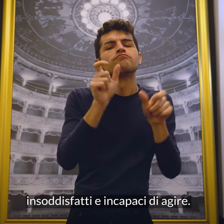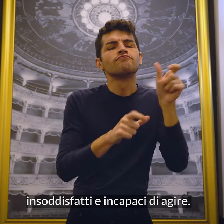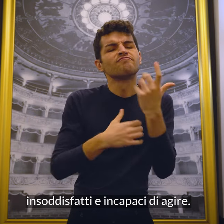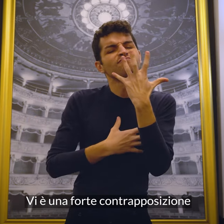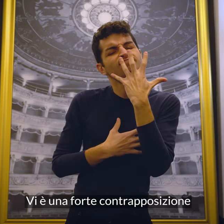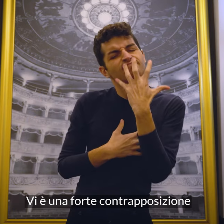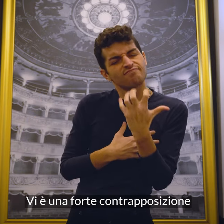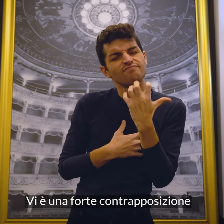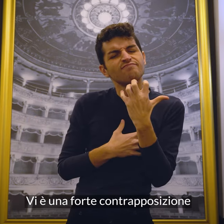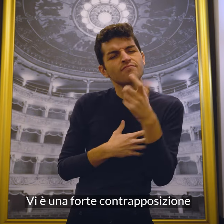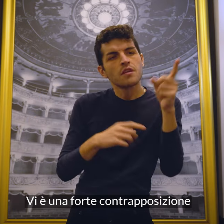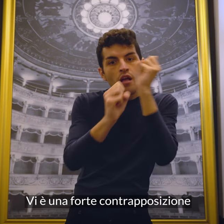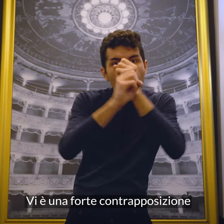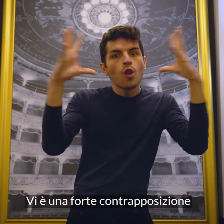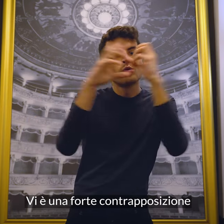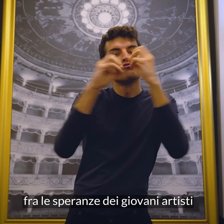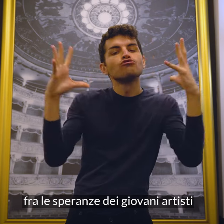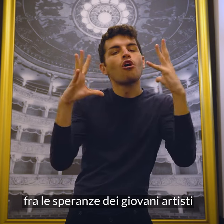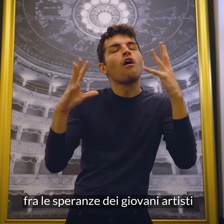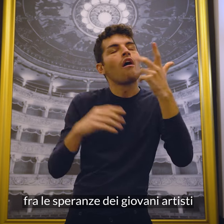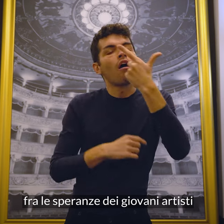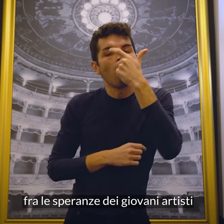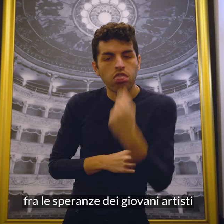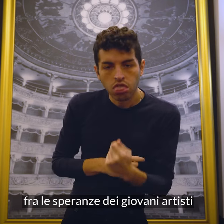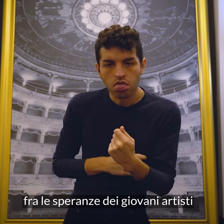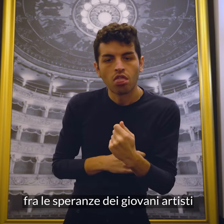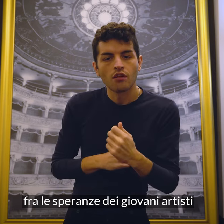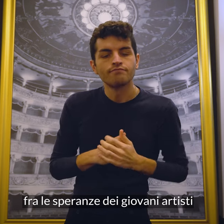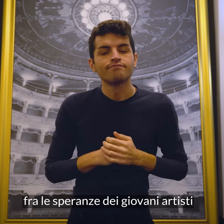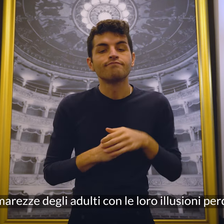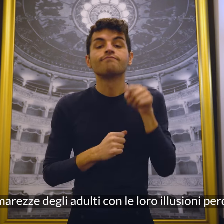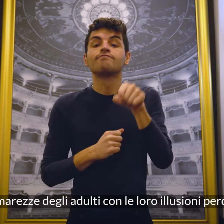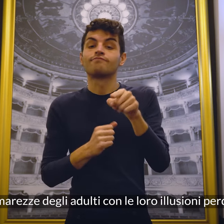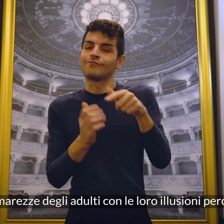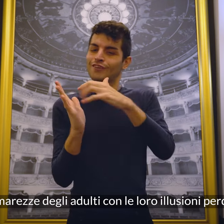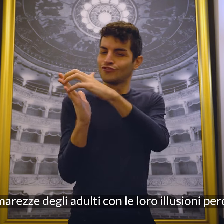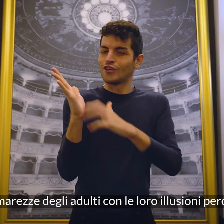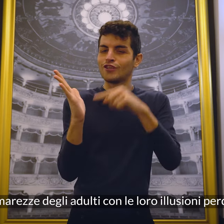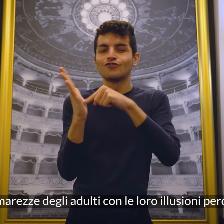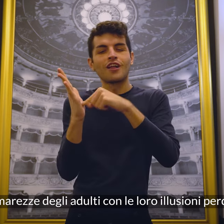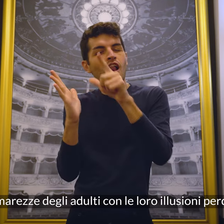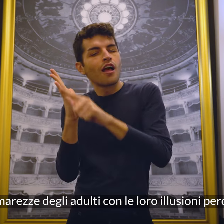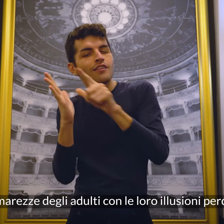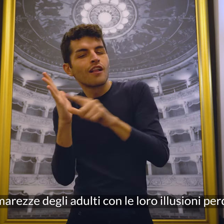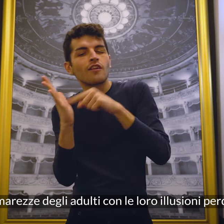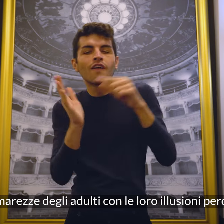vi è una forte contrapposizione fra le speranze dei giovani artisti e le amarezze degli adulti con le loro illusioni